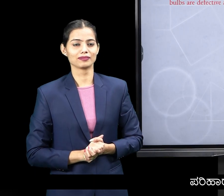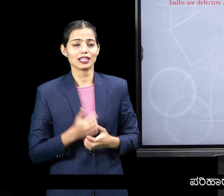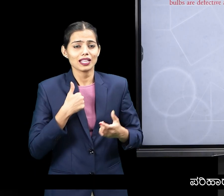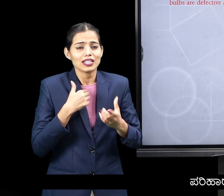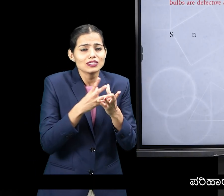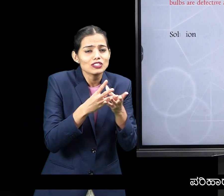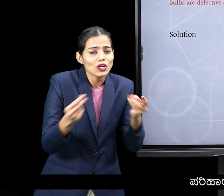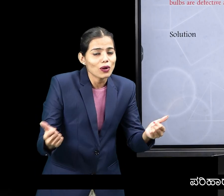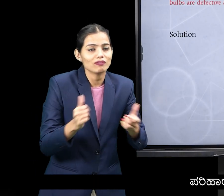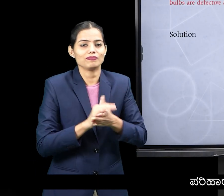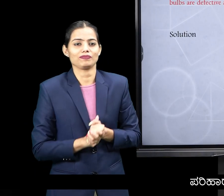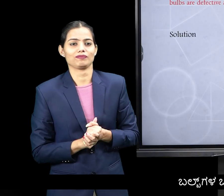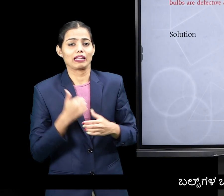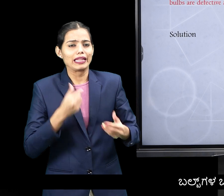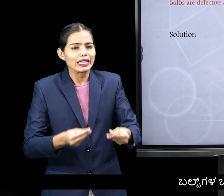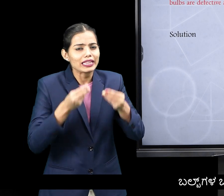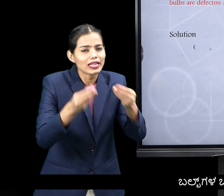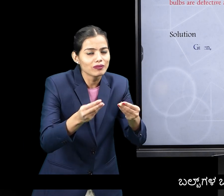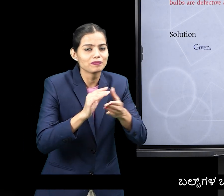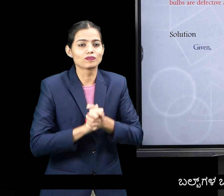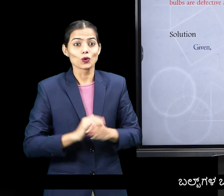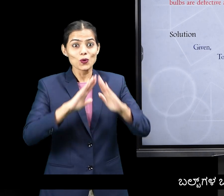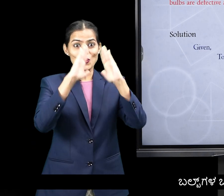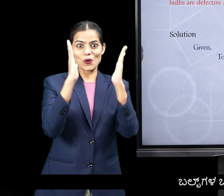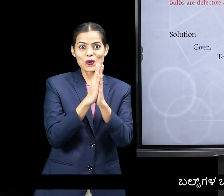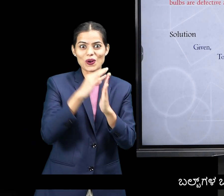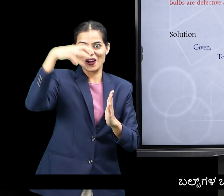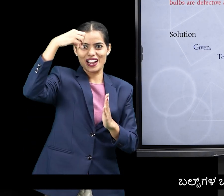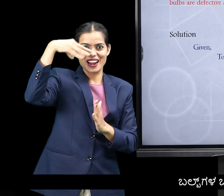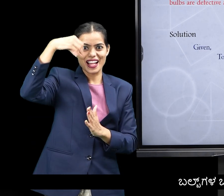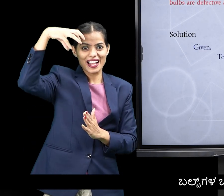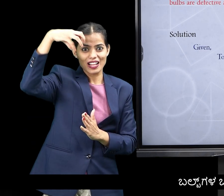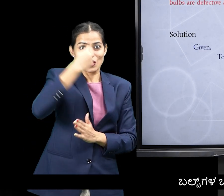ಪರಿಹಾರ ಹೀಗೆ ನೀಡಲಾಗಿದೆ. ಬಲ್ಬ್ಗಳ ಒಟ್ಟು ಸಂಖ್ಯೆ 20.